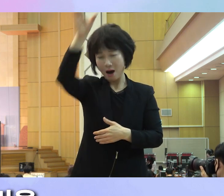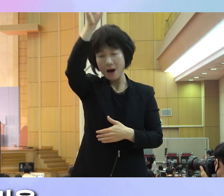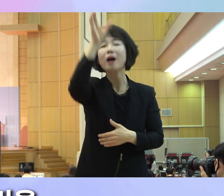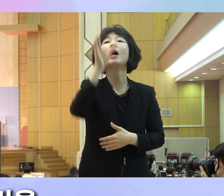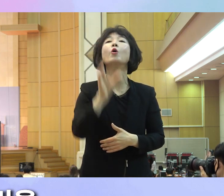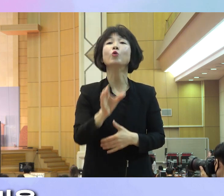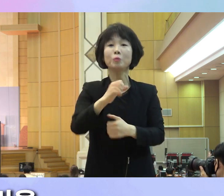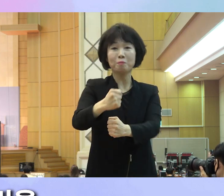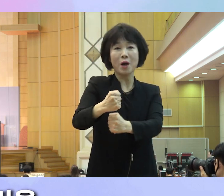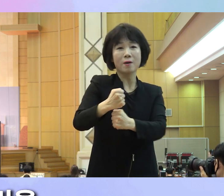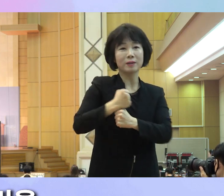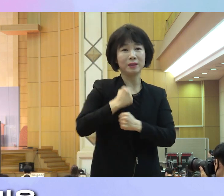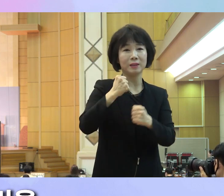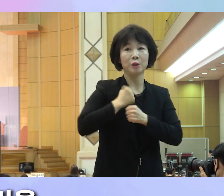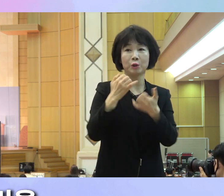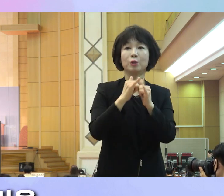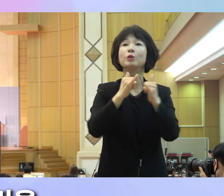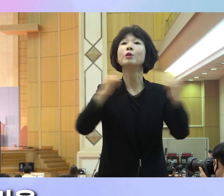십자가